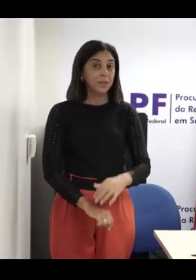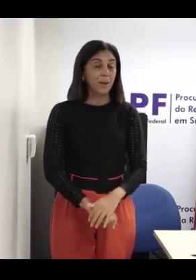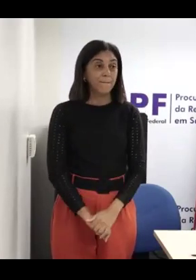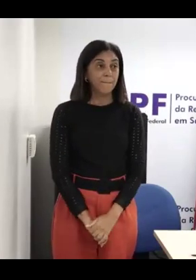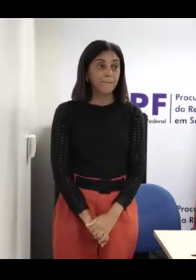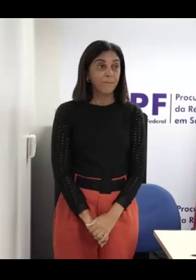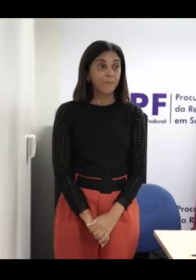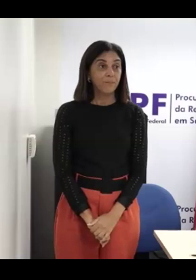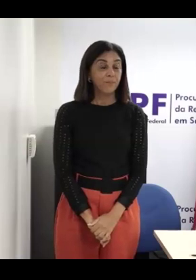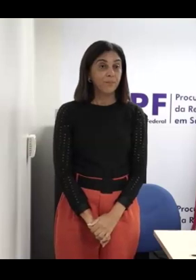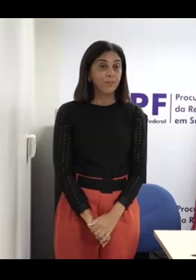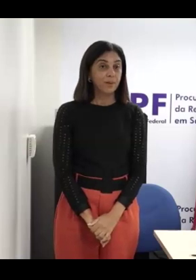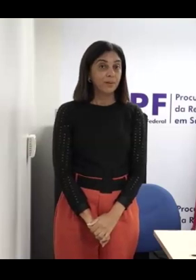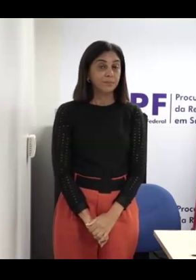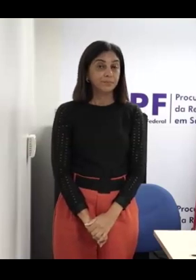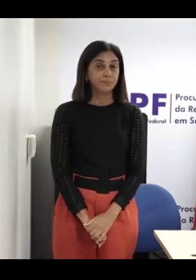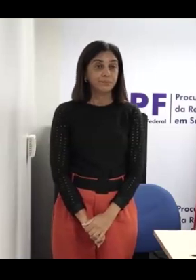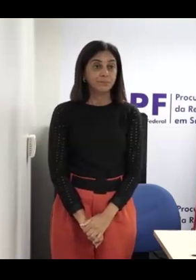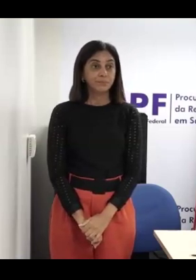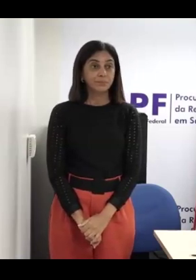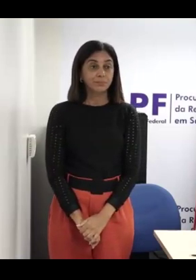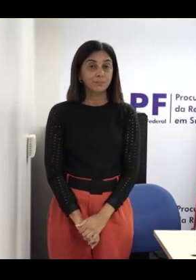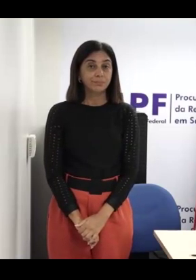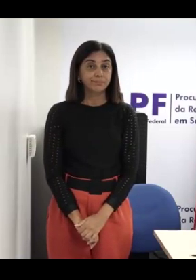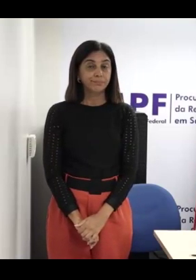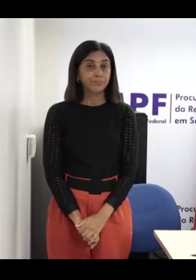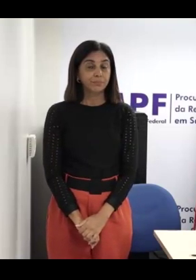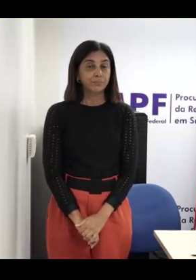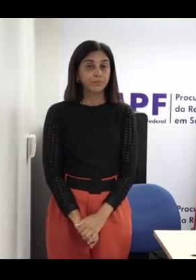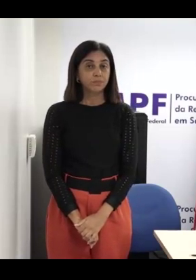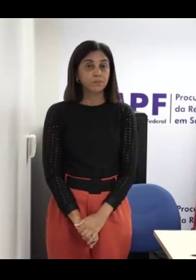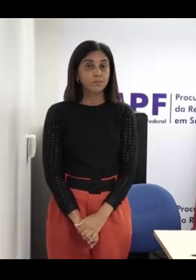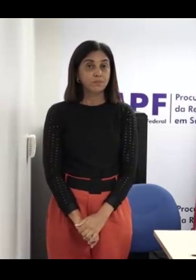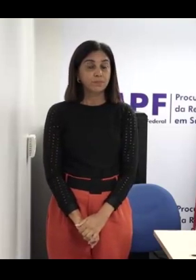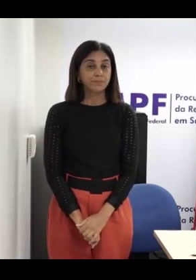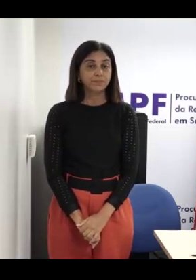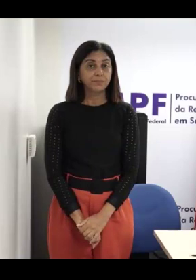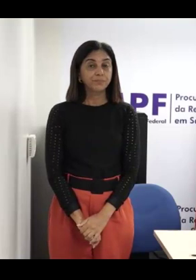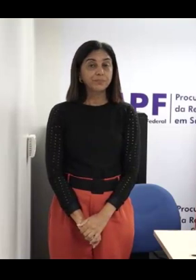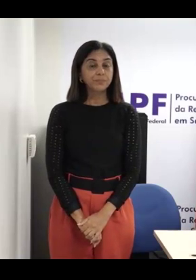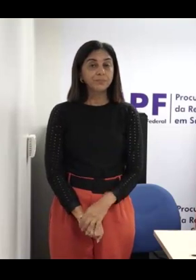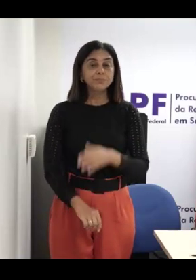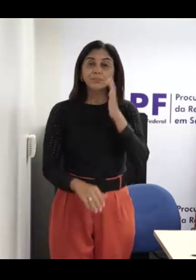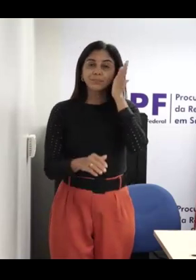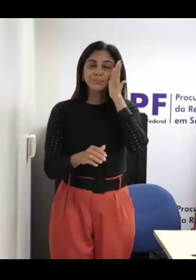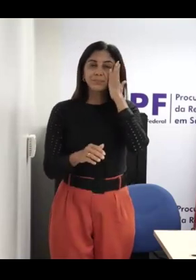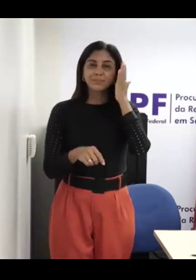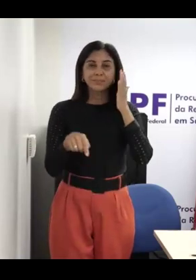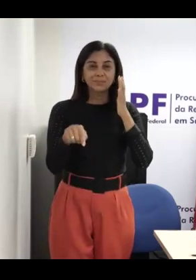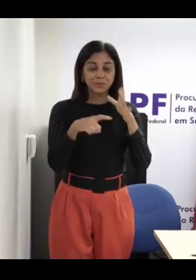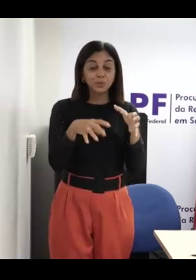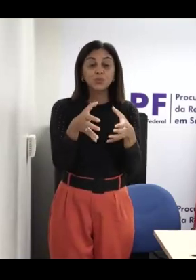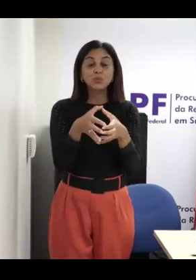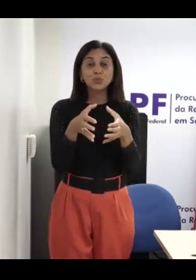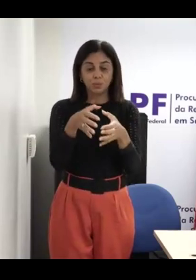nesse nesse caso aí vai haver uma ponderação de bens jurídicos aí a serem tutelados e essa